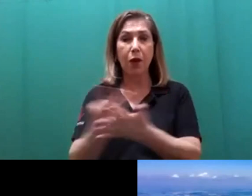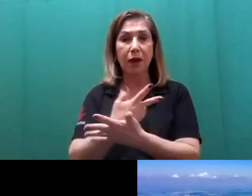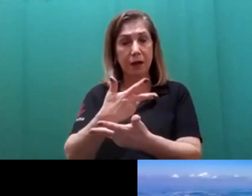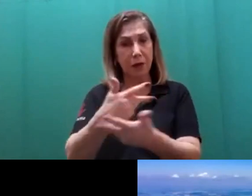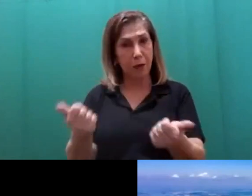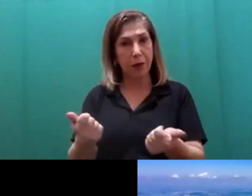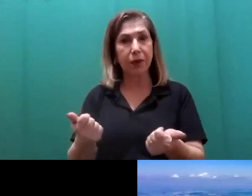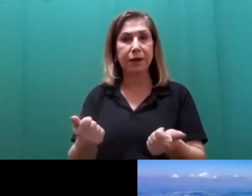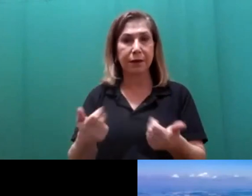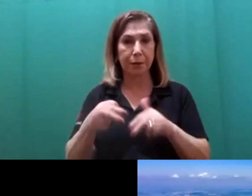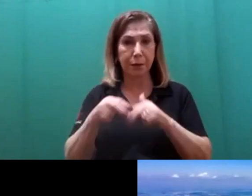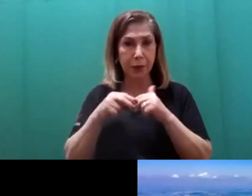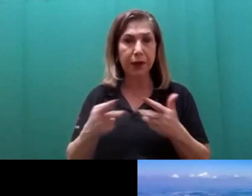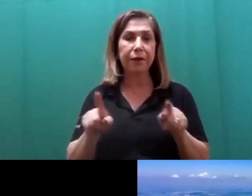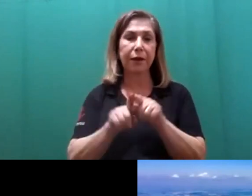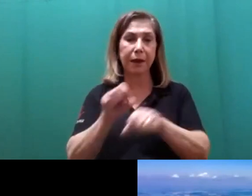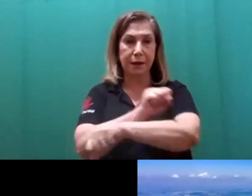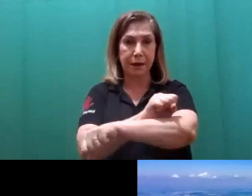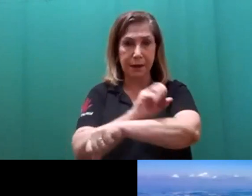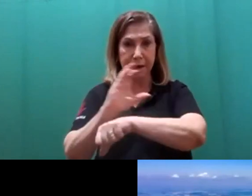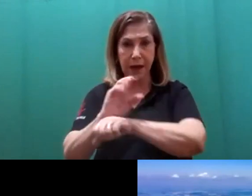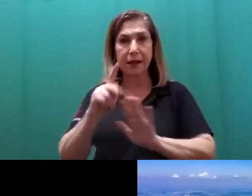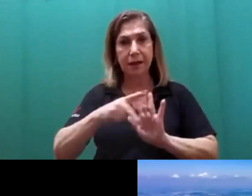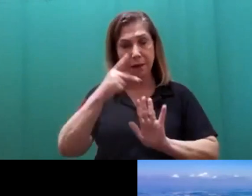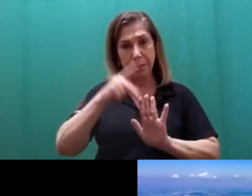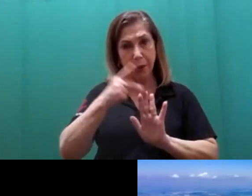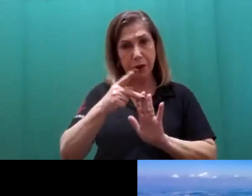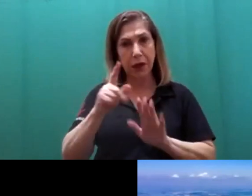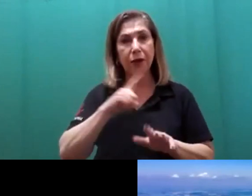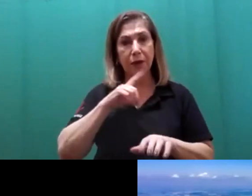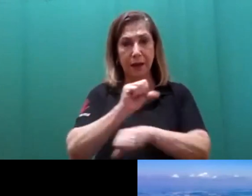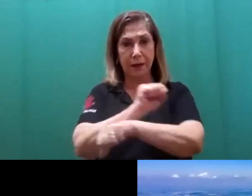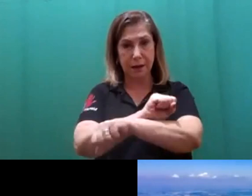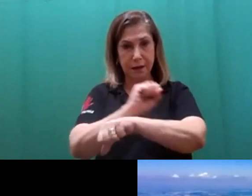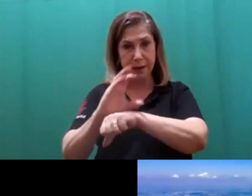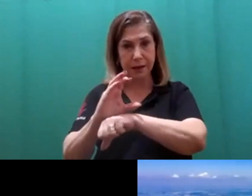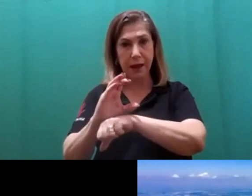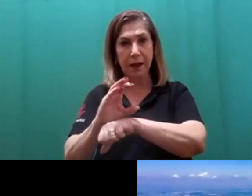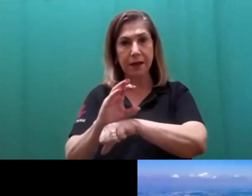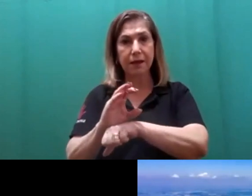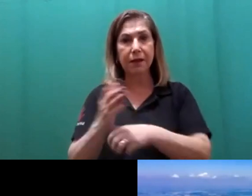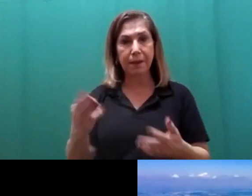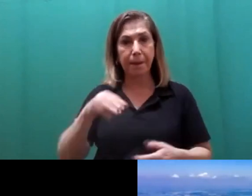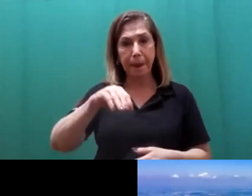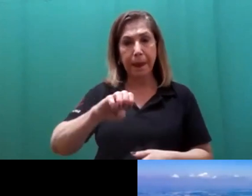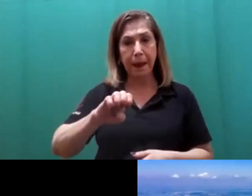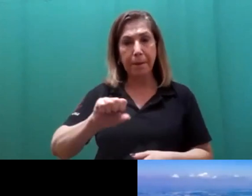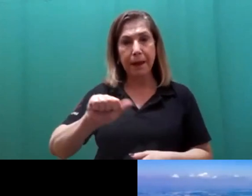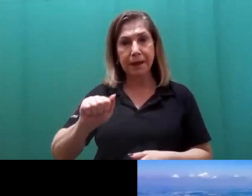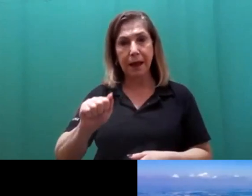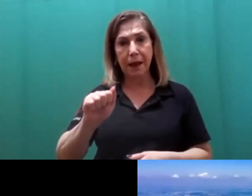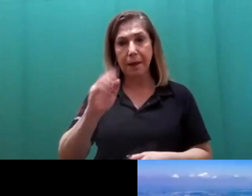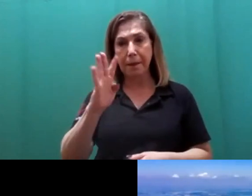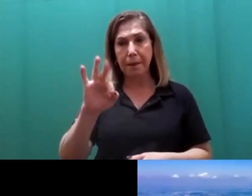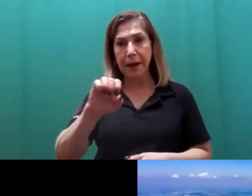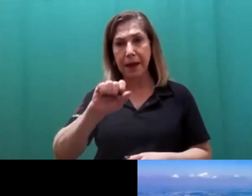tem o projeto do SESC, que eu não sei como está, mas o SESC tinha um projeto, né, que era o Mesa Brasil, onde ele tentava reverter um pouco